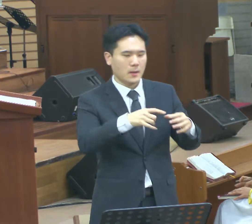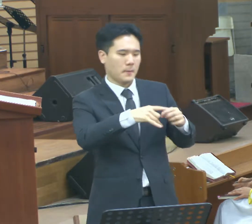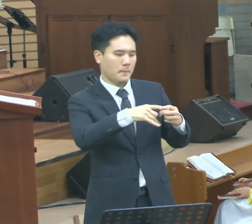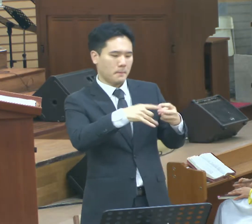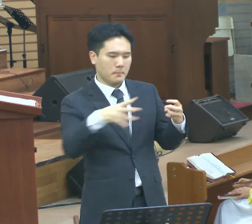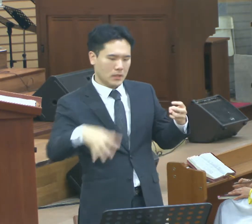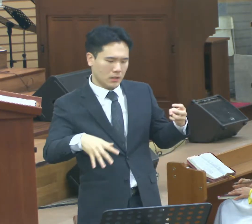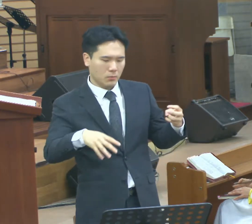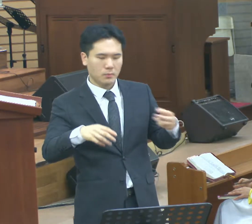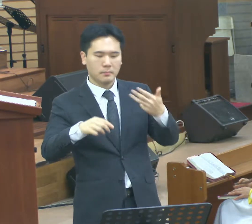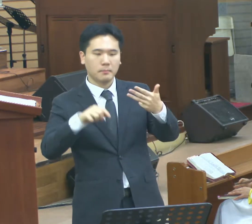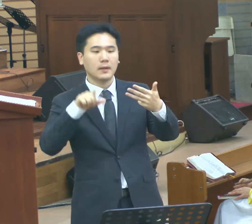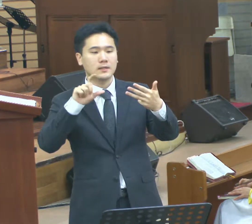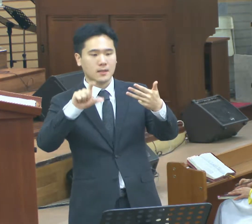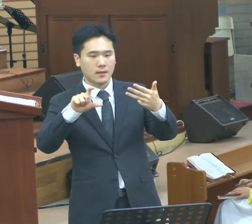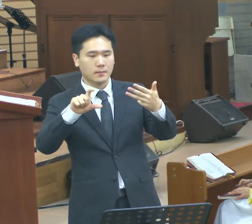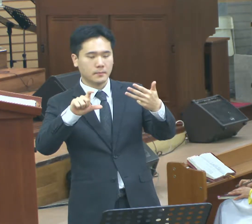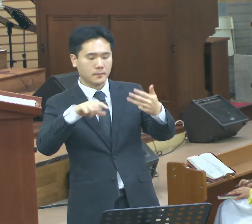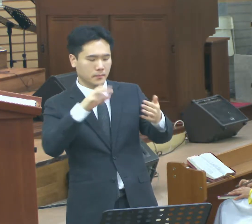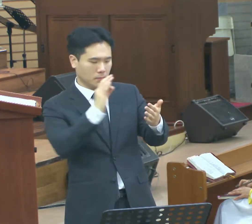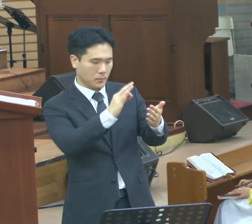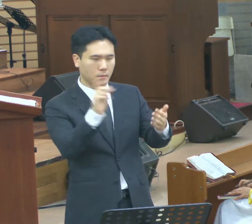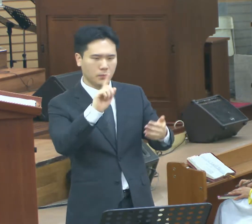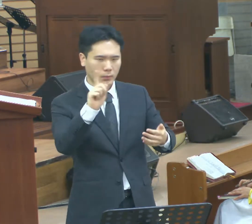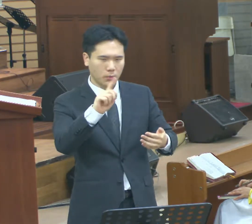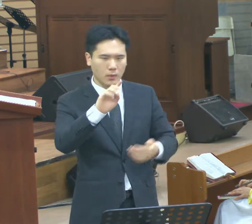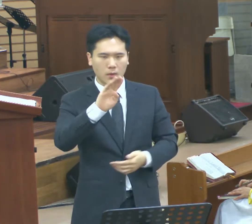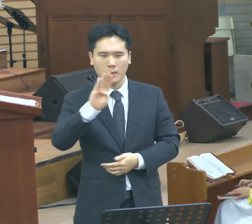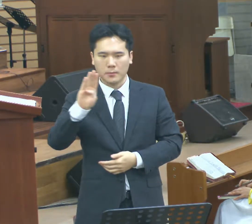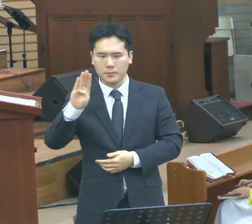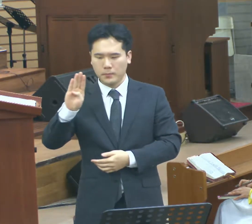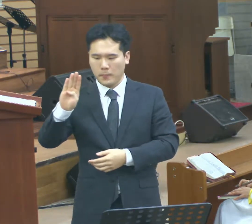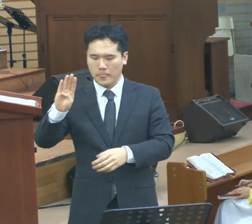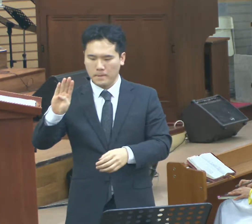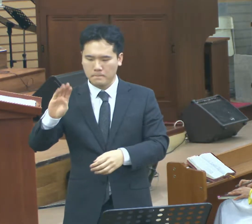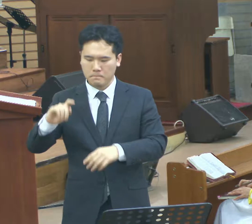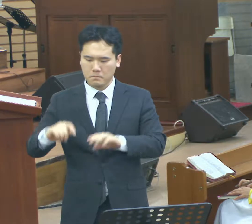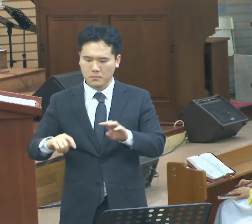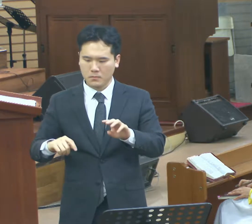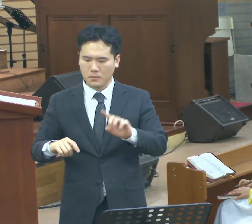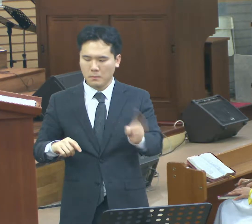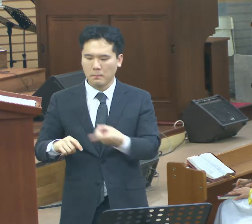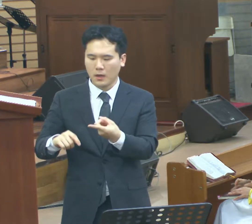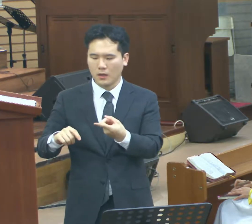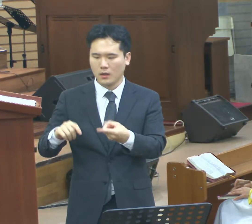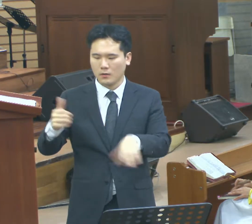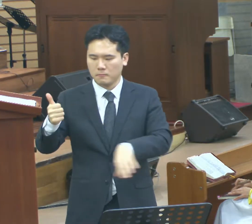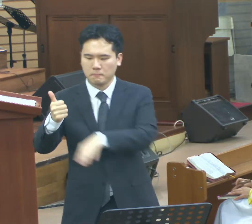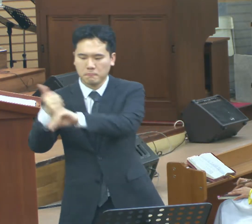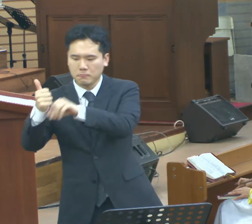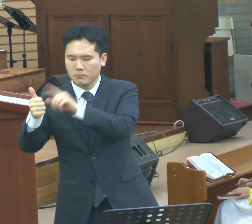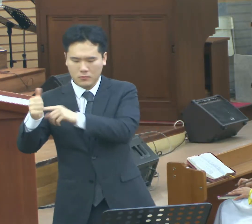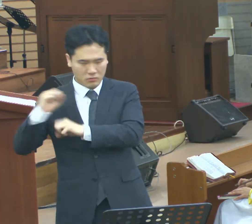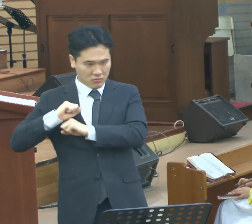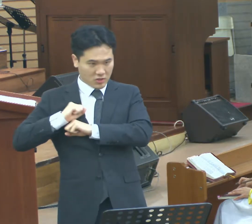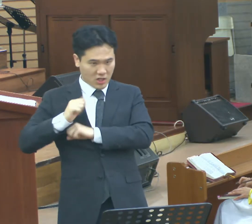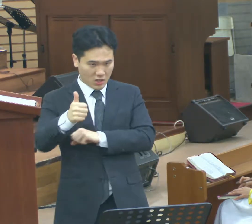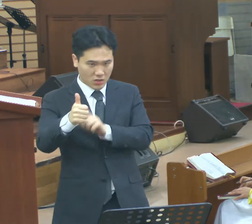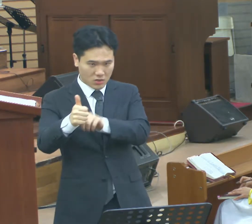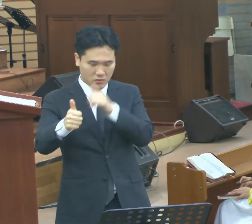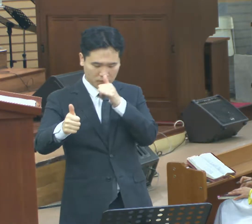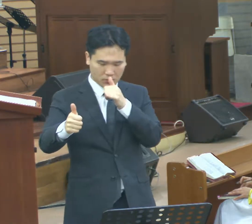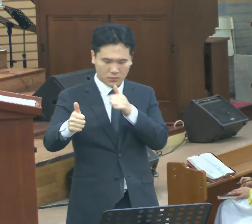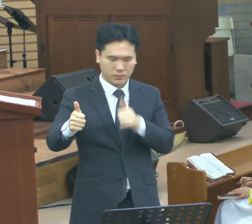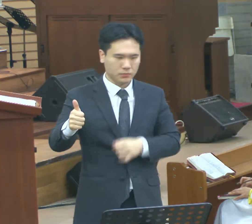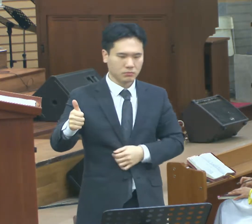기억나죠. 백부장이 예수님을 찾아왔는데 종이 병들었대요. 예수님이 가자, 집에 갈라 했더니 저희